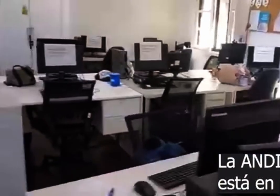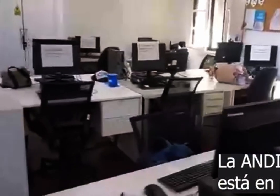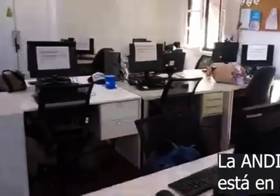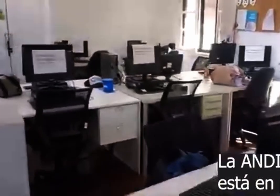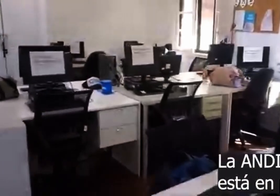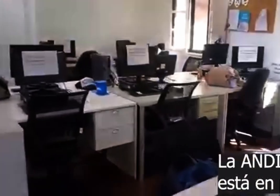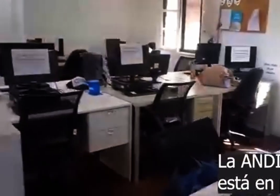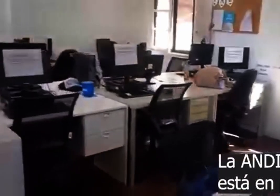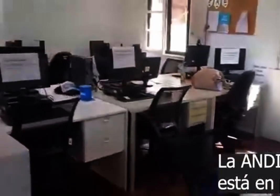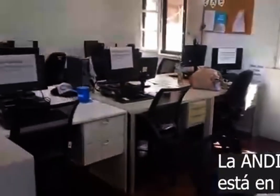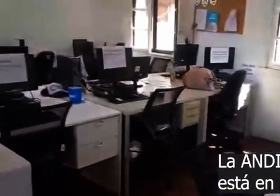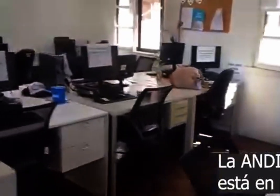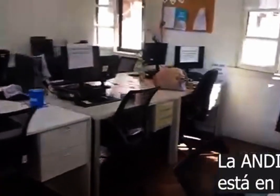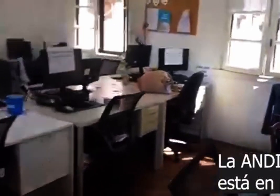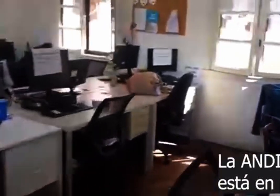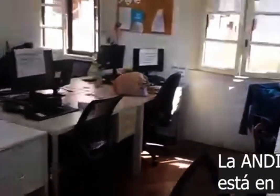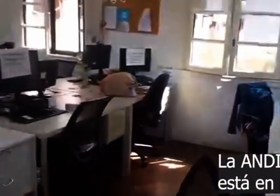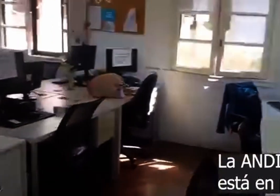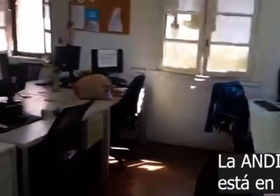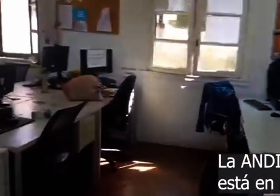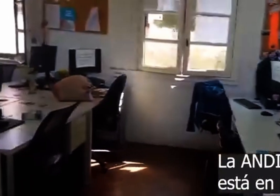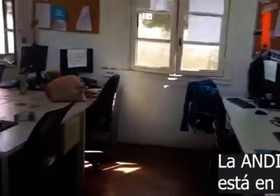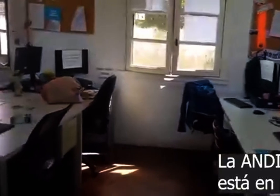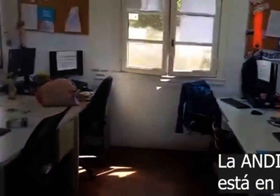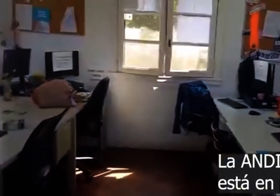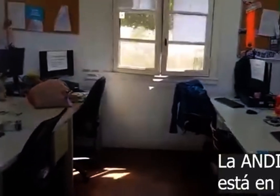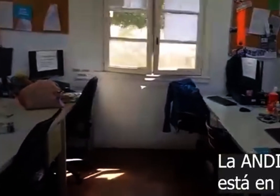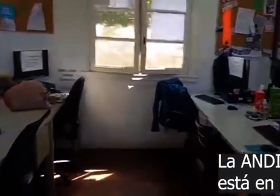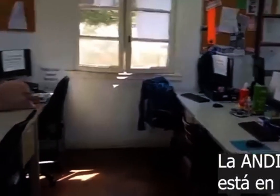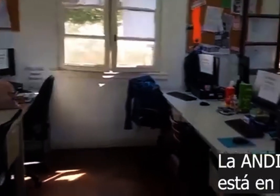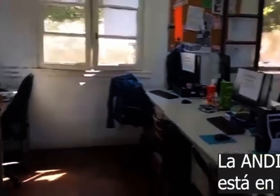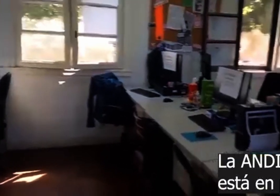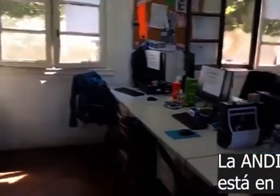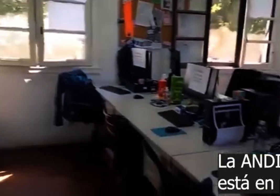Thank you.